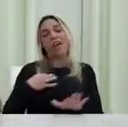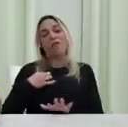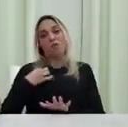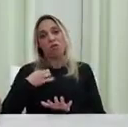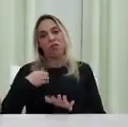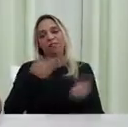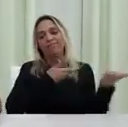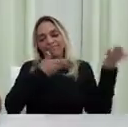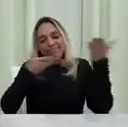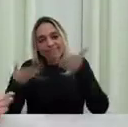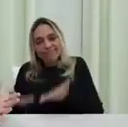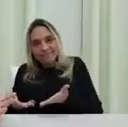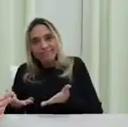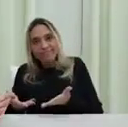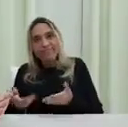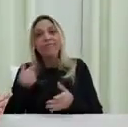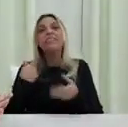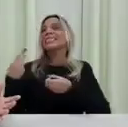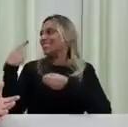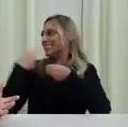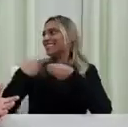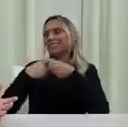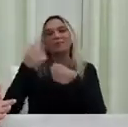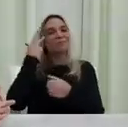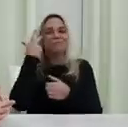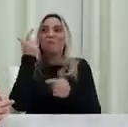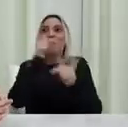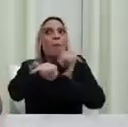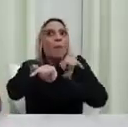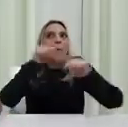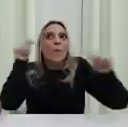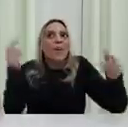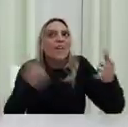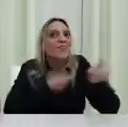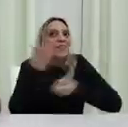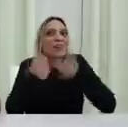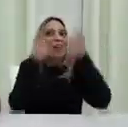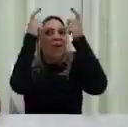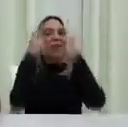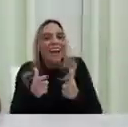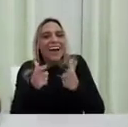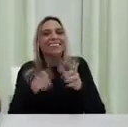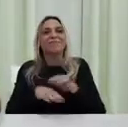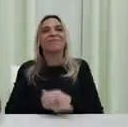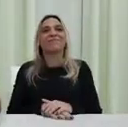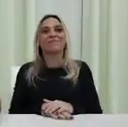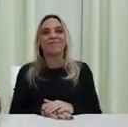pela forma voluntária que você compareceu aqui. Estamos no interior de São Paulo, né? Ninguém sabe onde é.